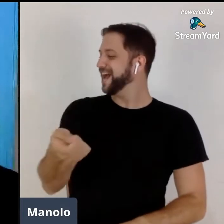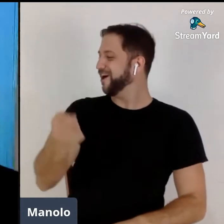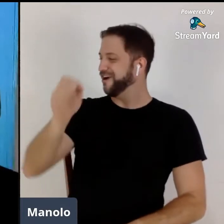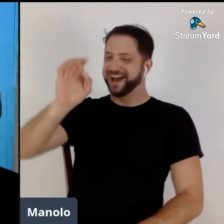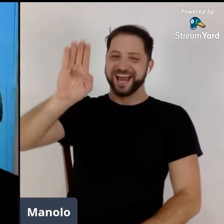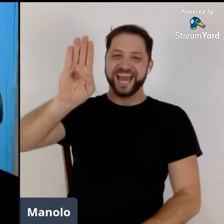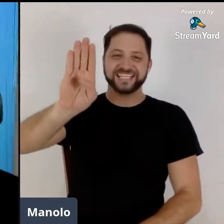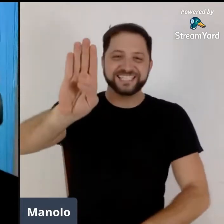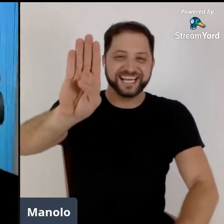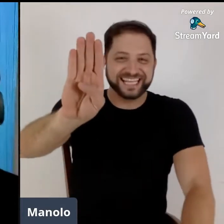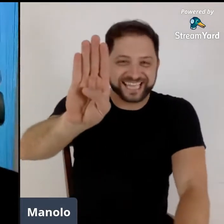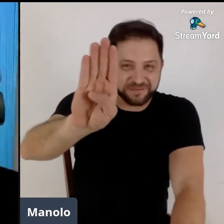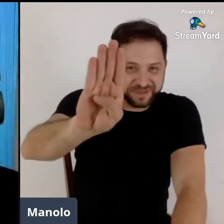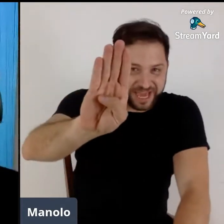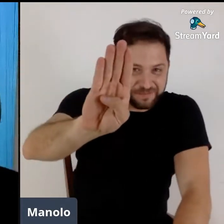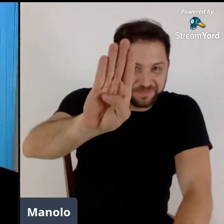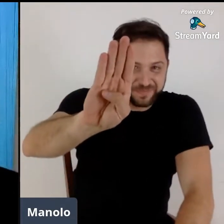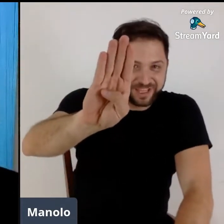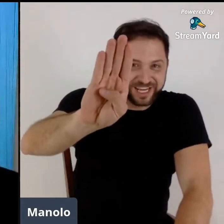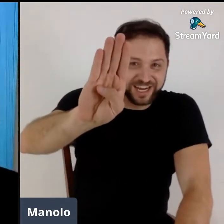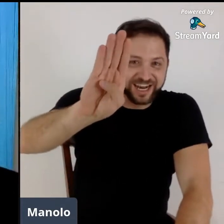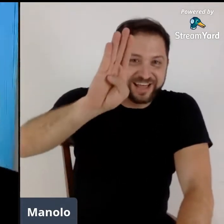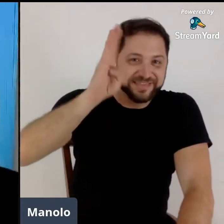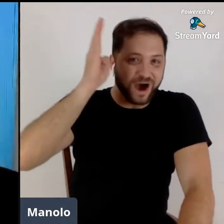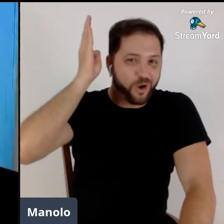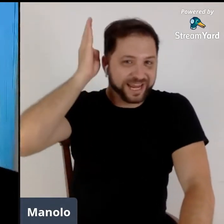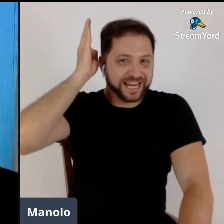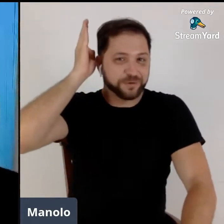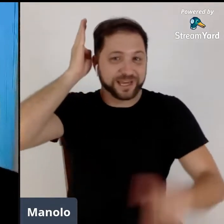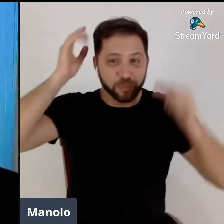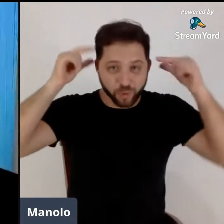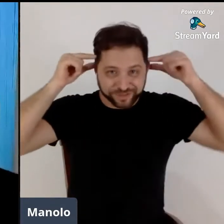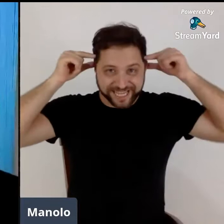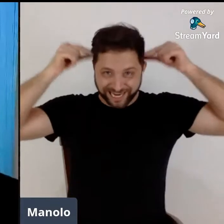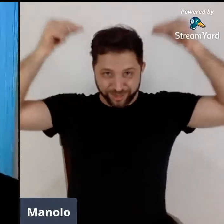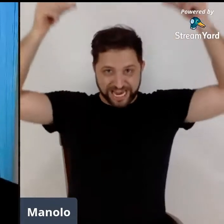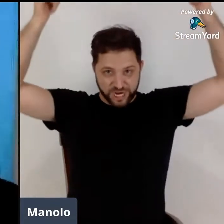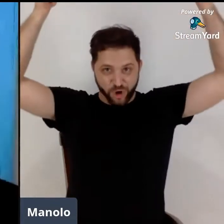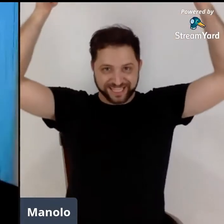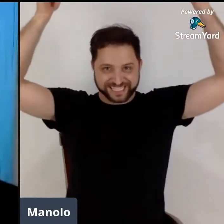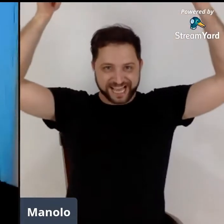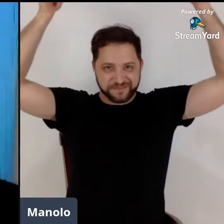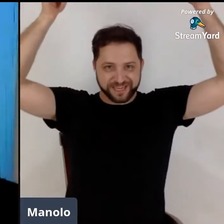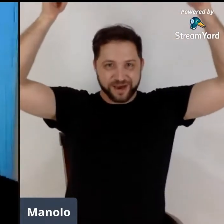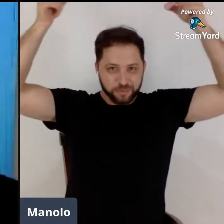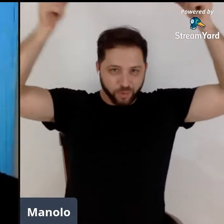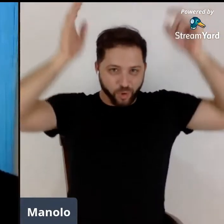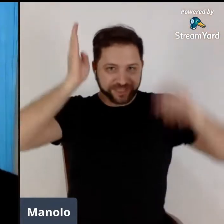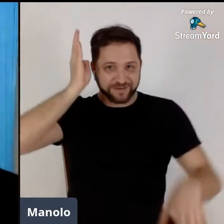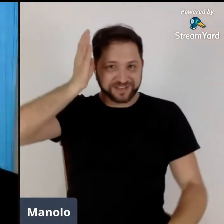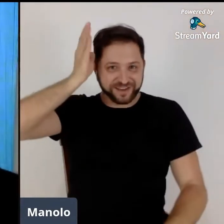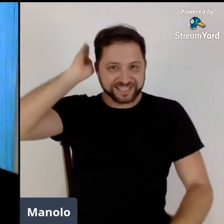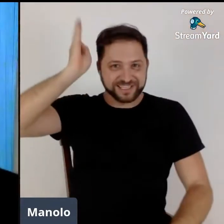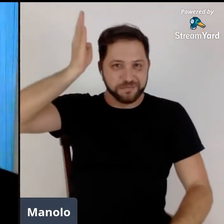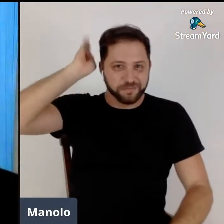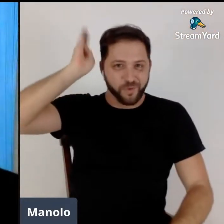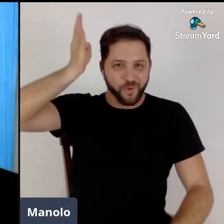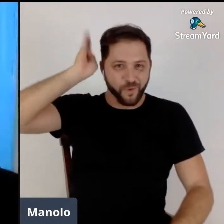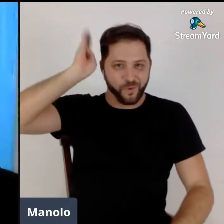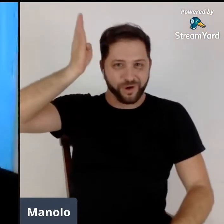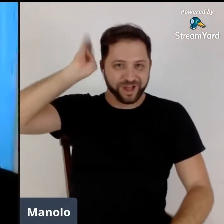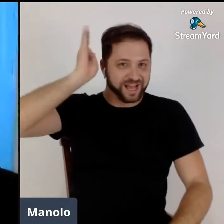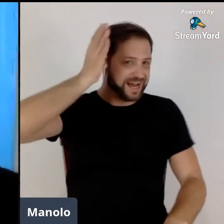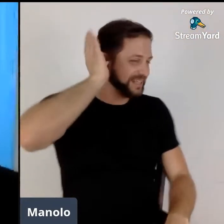é? É assim, a letra B na orelha, porque o burro tem que ser orelhona, sabe? Burro, daí você faz